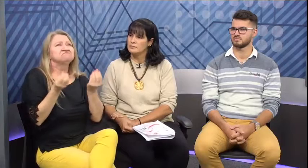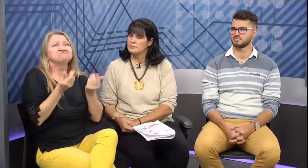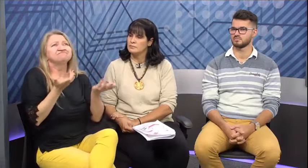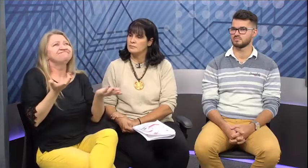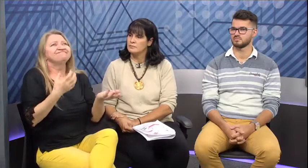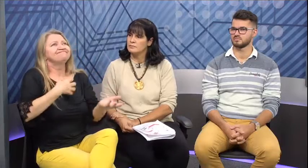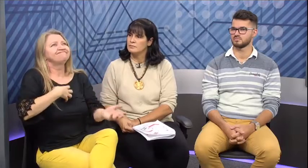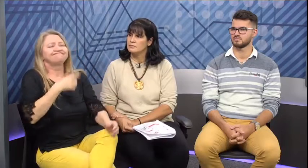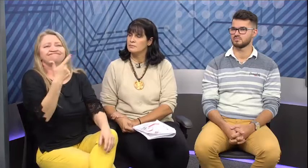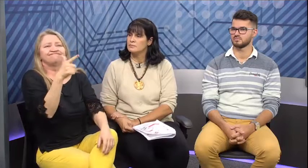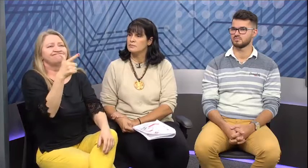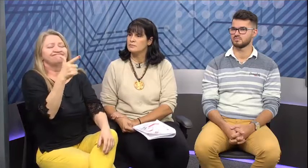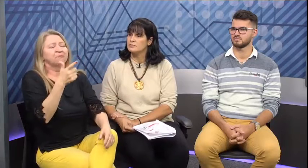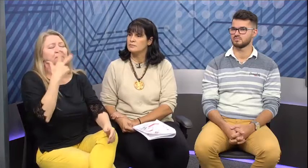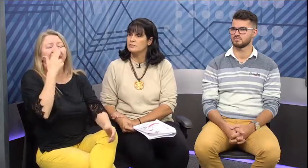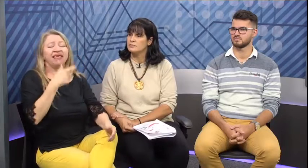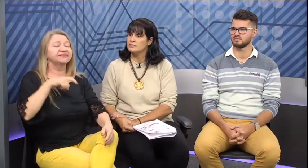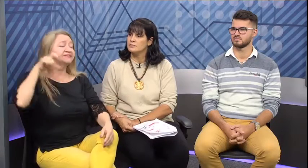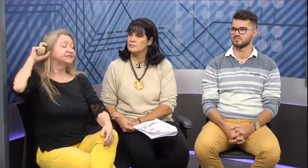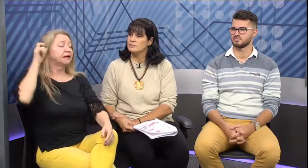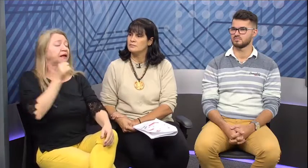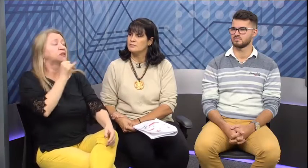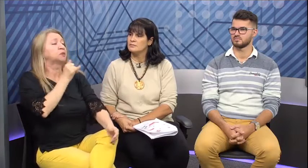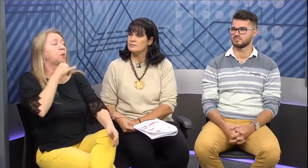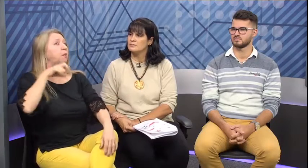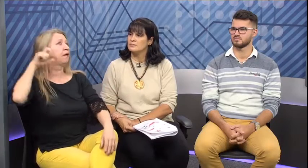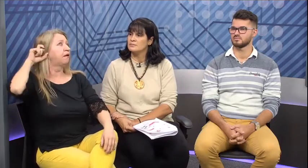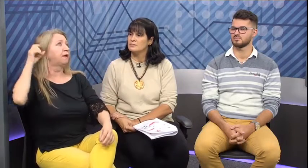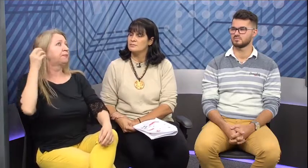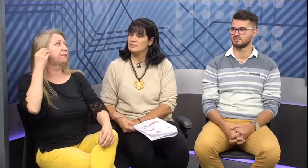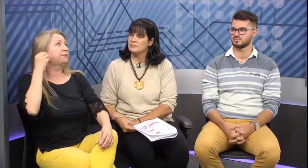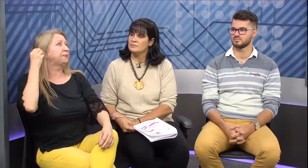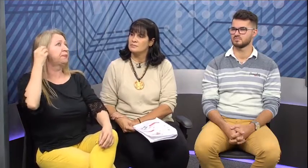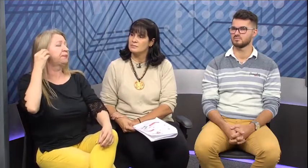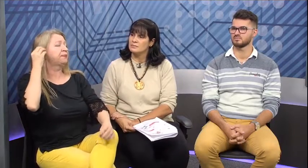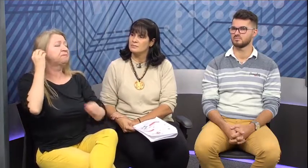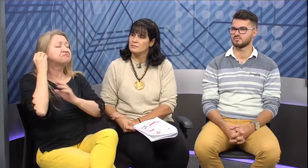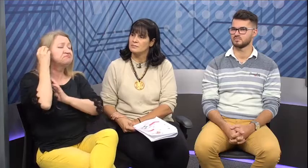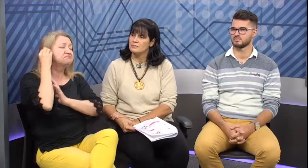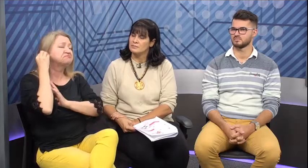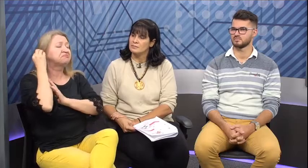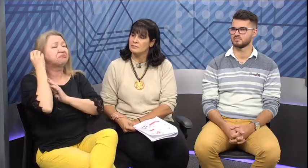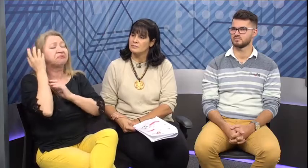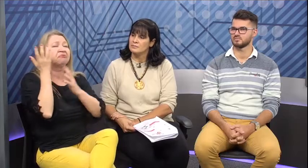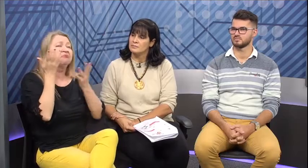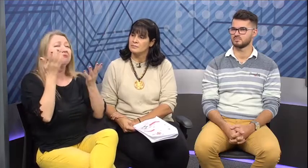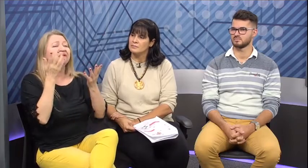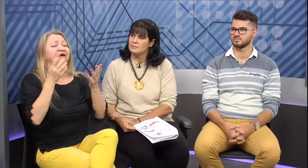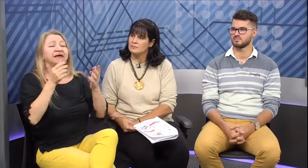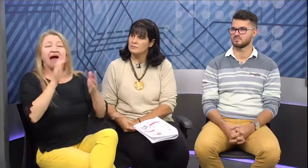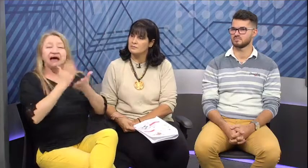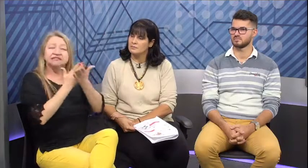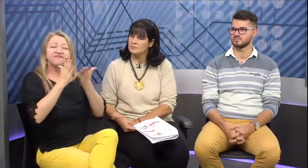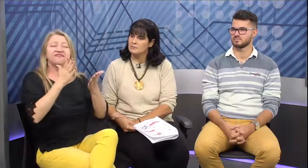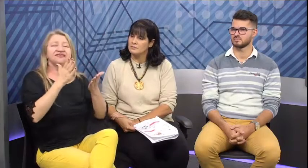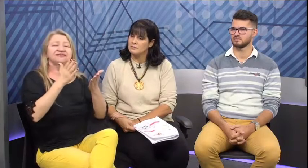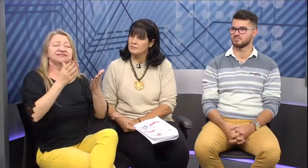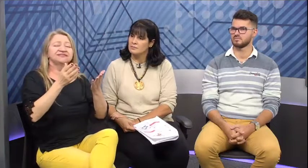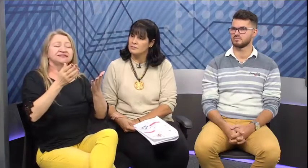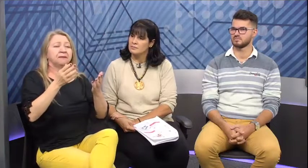aparelho, mas não tinha muito sentido para mim, né? Ficava apenas alguns ruídos, alguns barulhinhos, mas